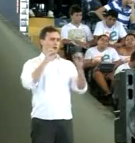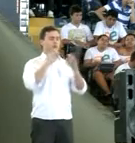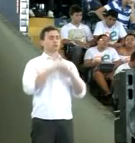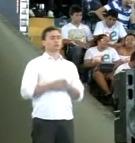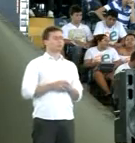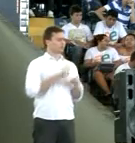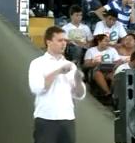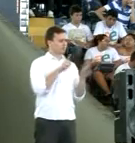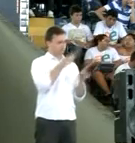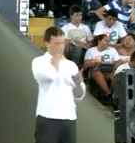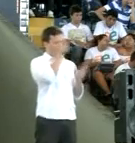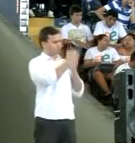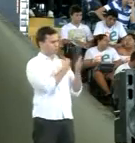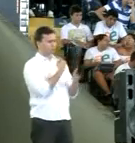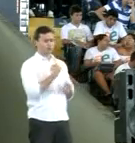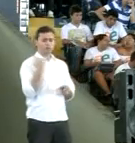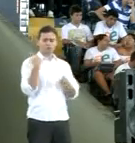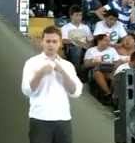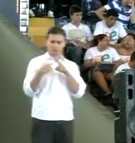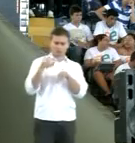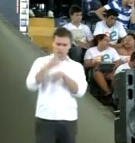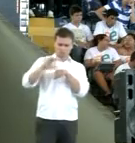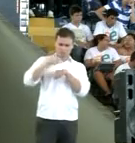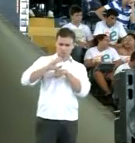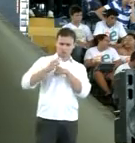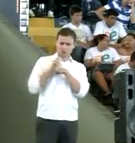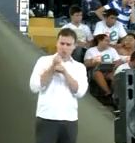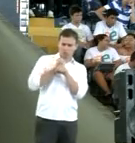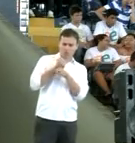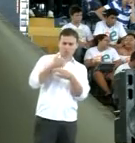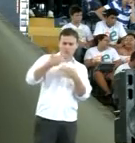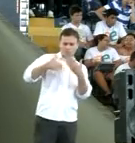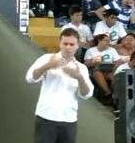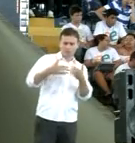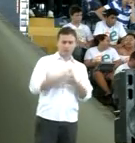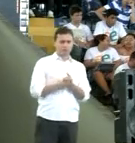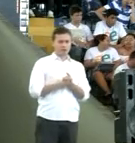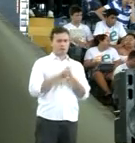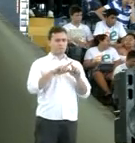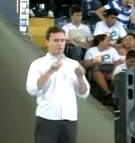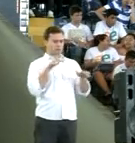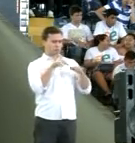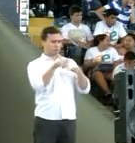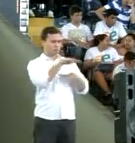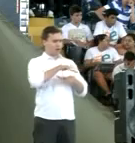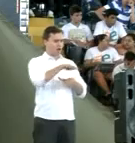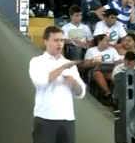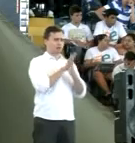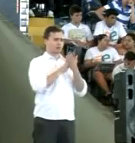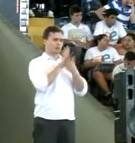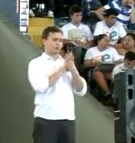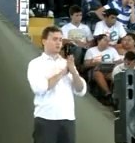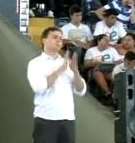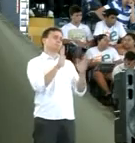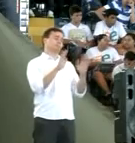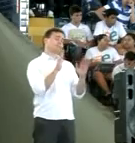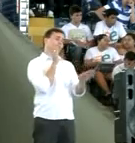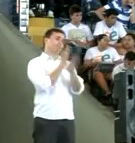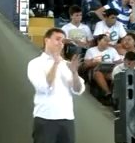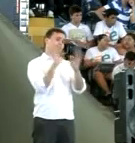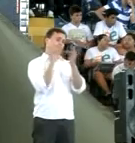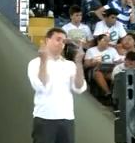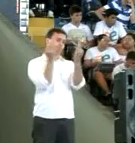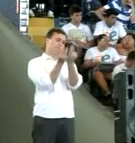fez um curso que tu não vai trabalhar com ele? Família. A família, pessoal, tem um poder muito grande nas